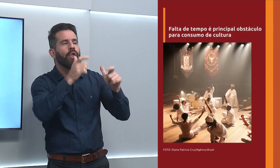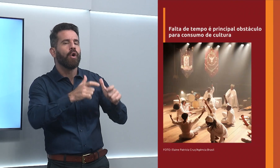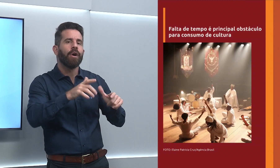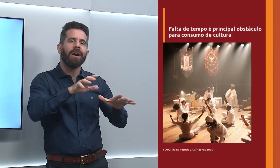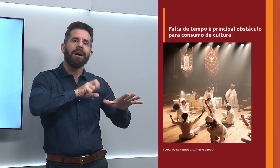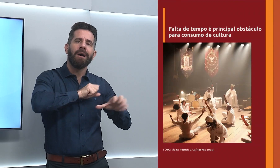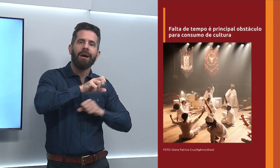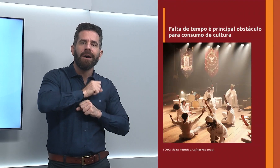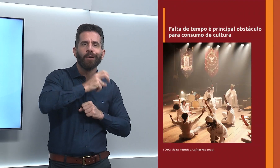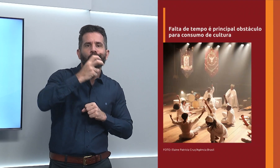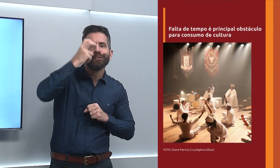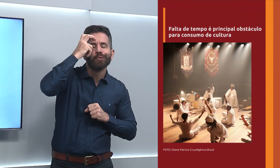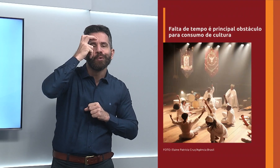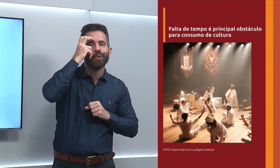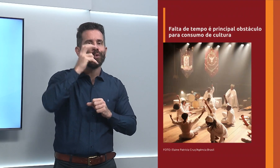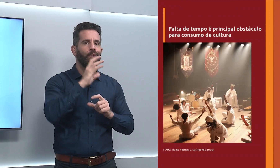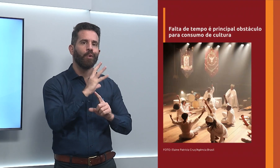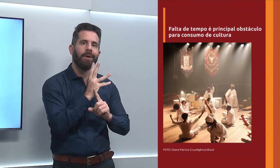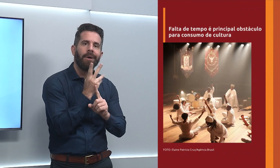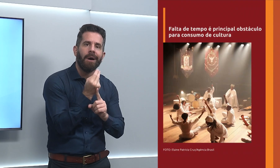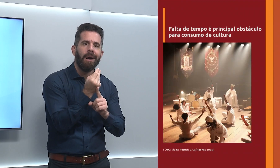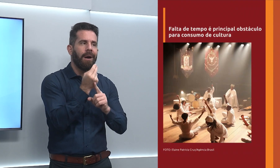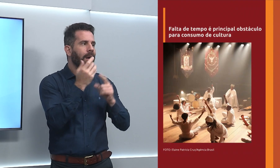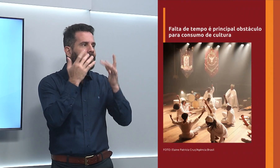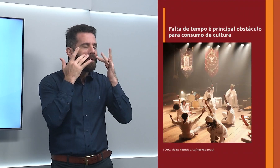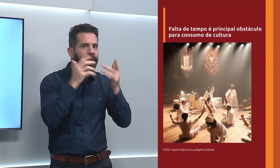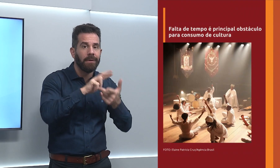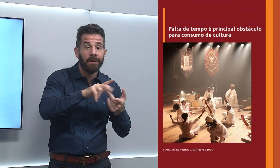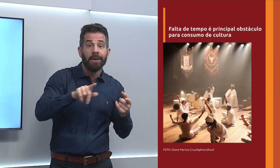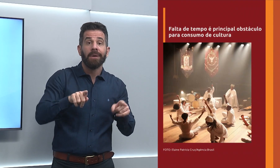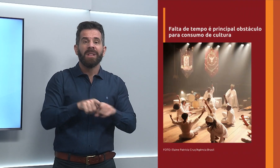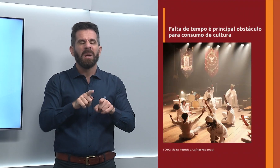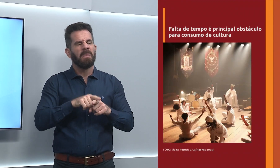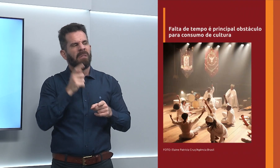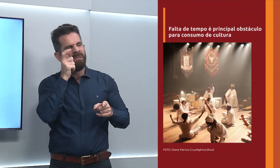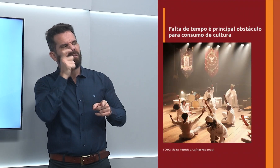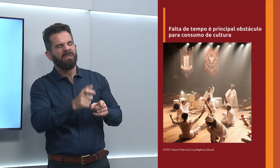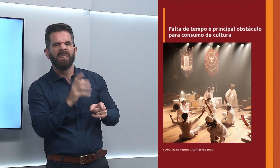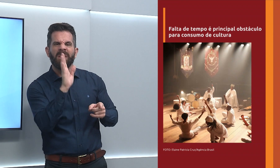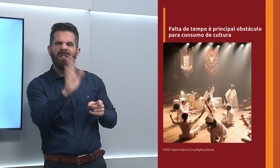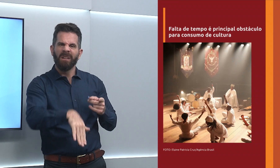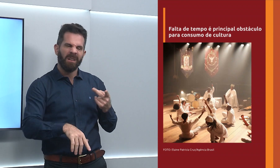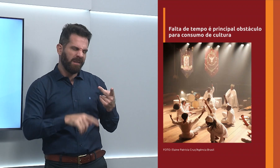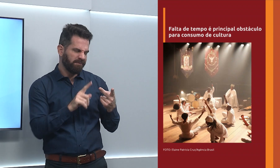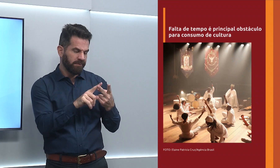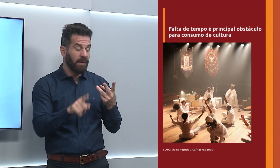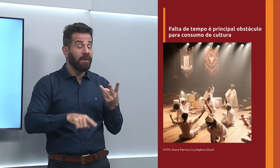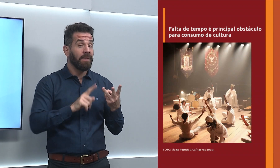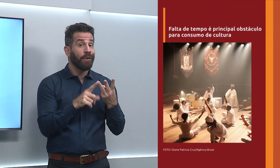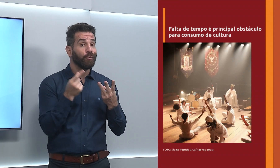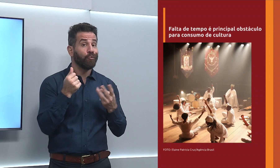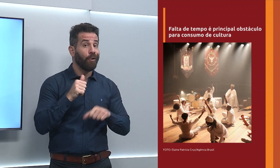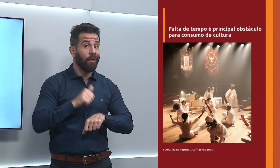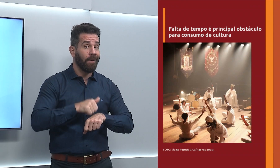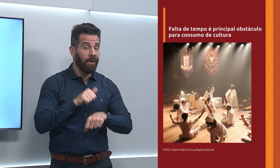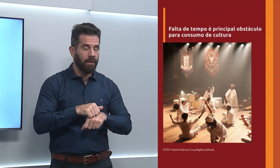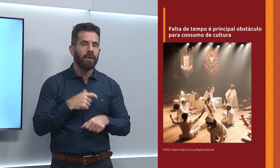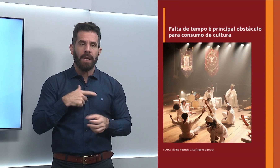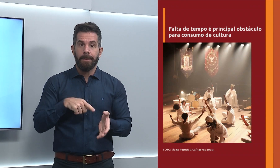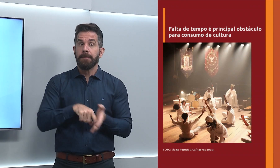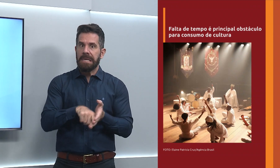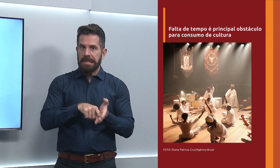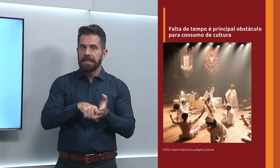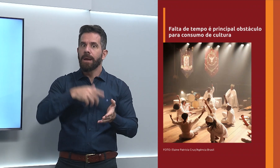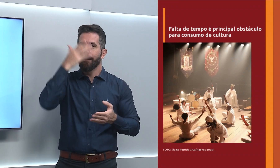a falta de interesse e de dinheiro para esse consumo. Os dados são da Pesquisa Nacional sobre Cultura no